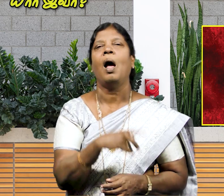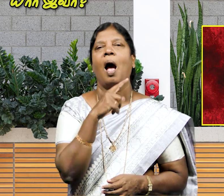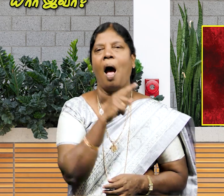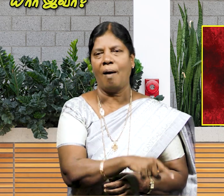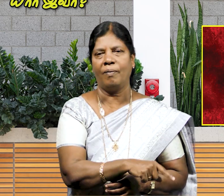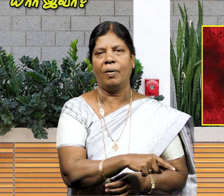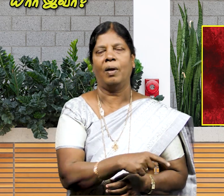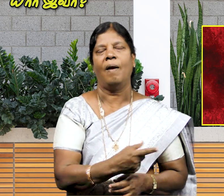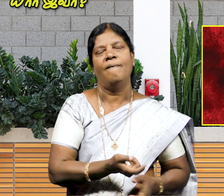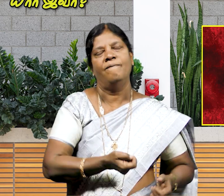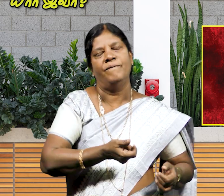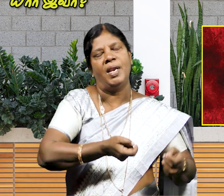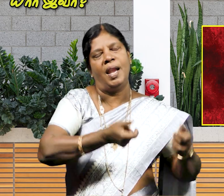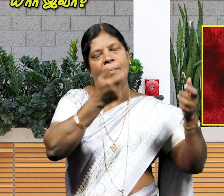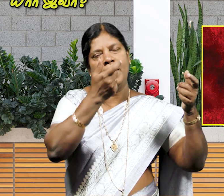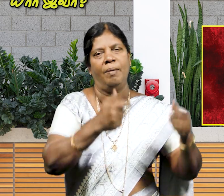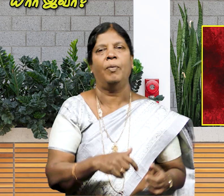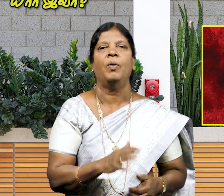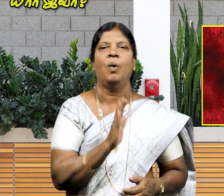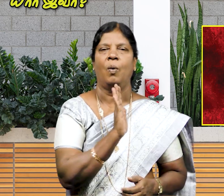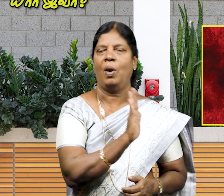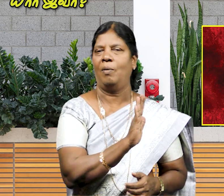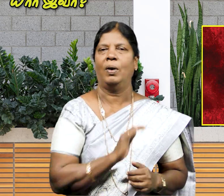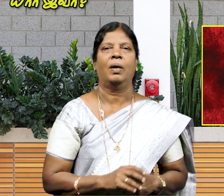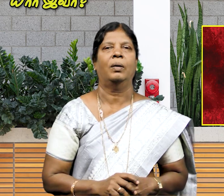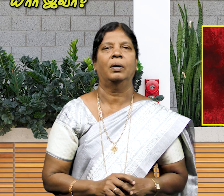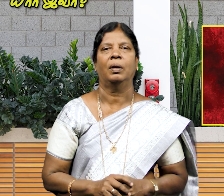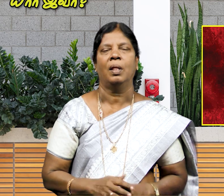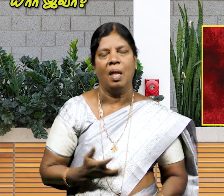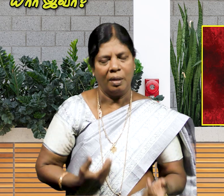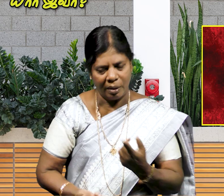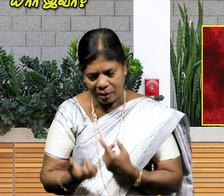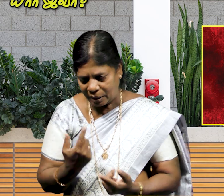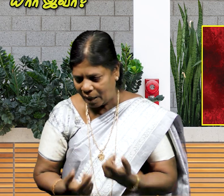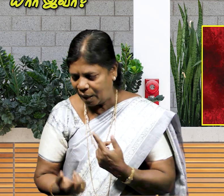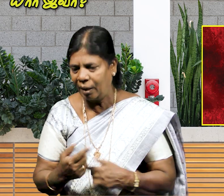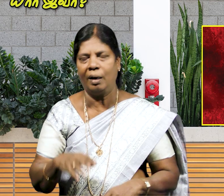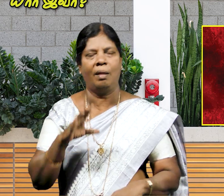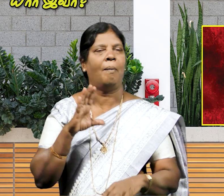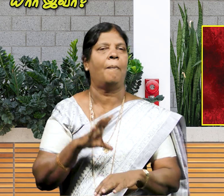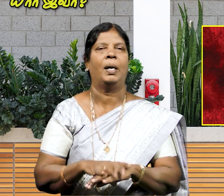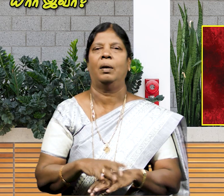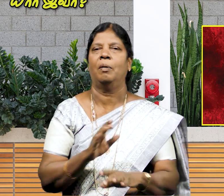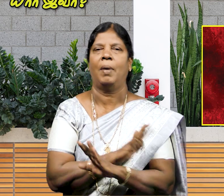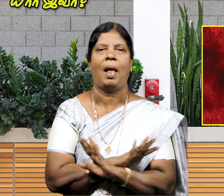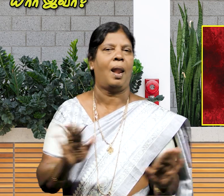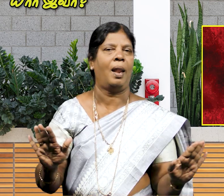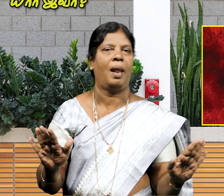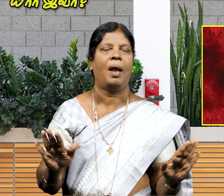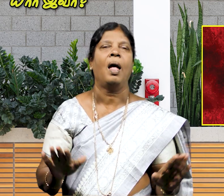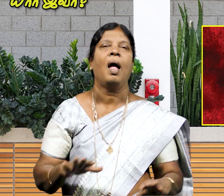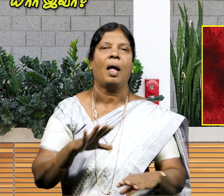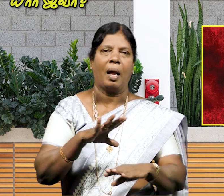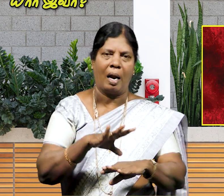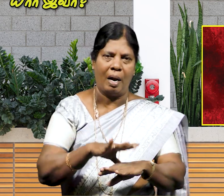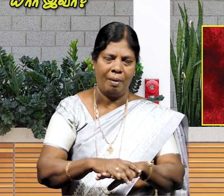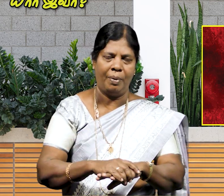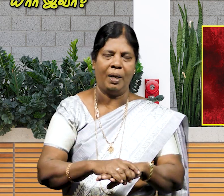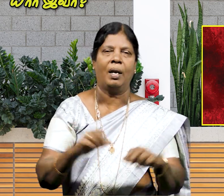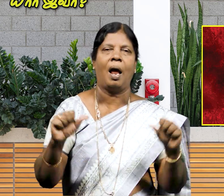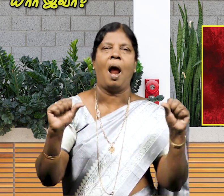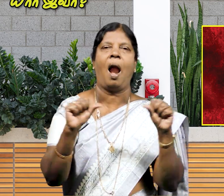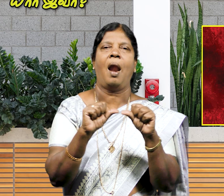அற்பமாய் எண்ணுகிறீர்களோ அவர்கள் விலை மதிப்பு கொண்டவர்கள். தேடி திரிவது மட்டுமல்ல,